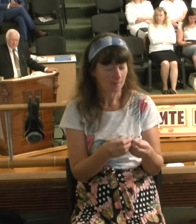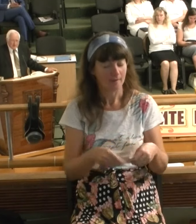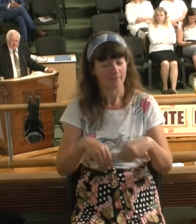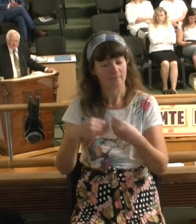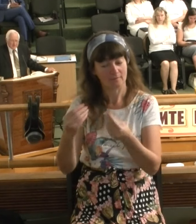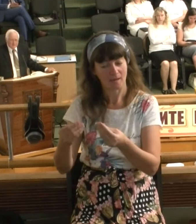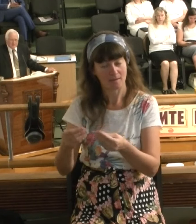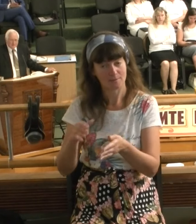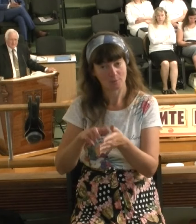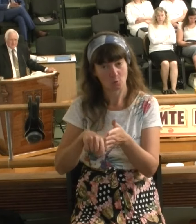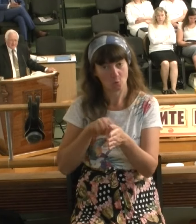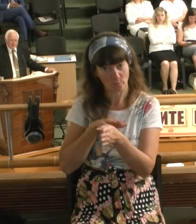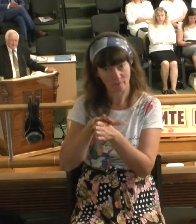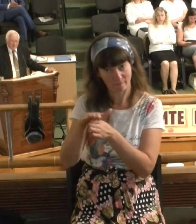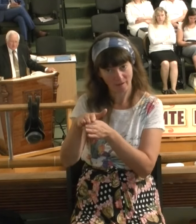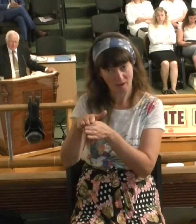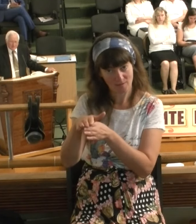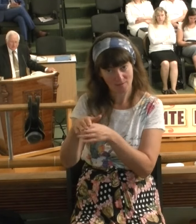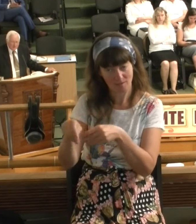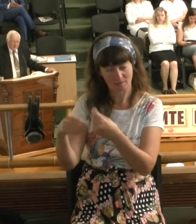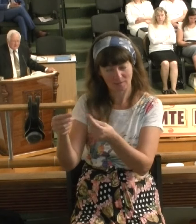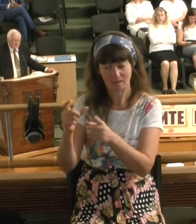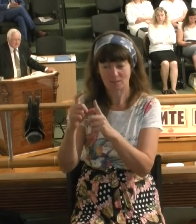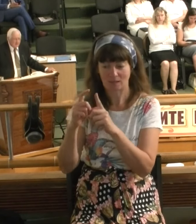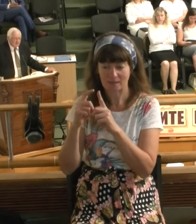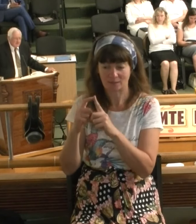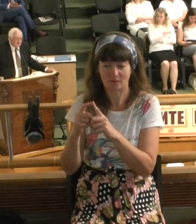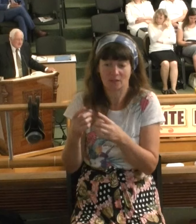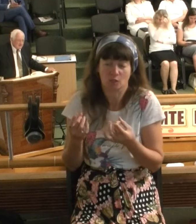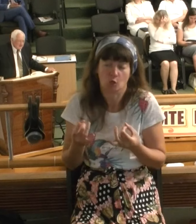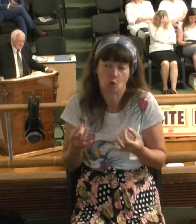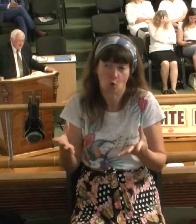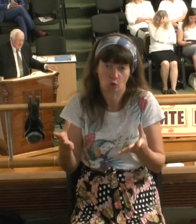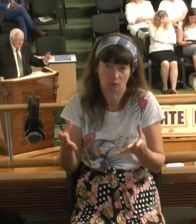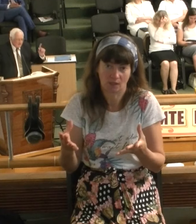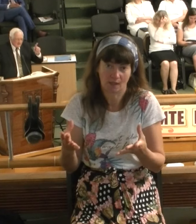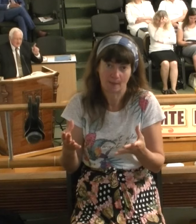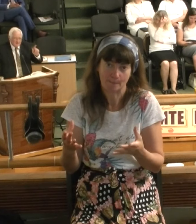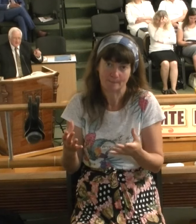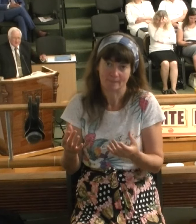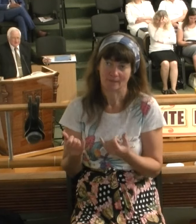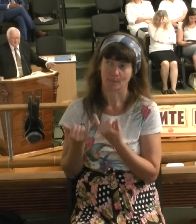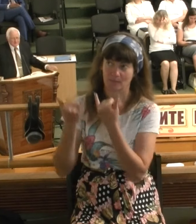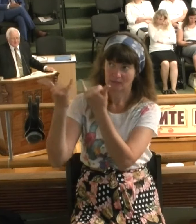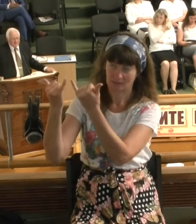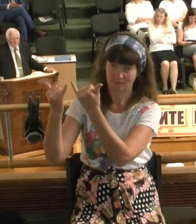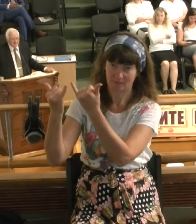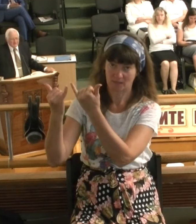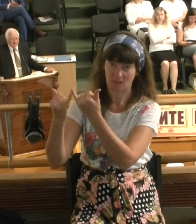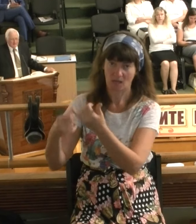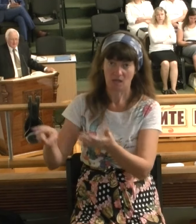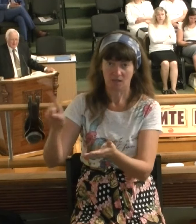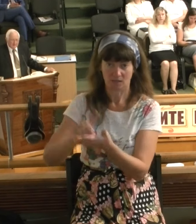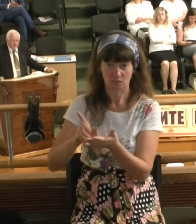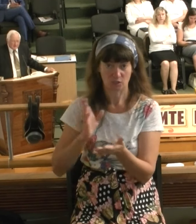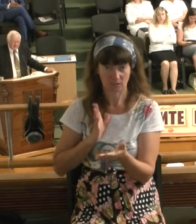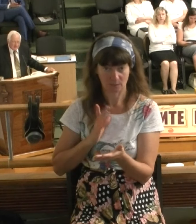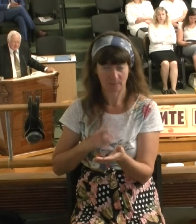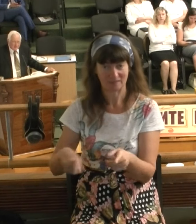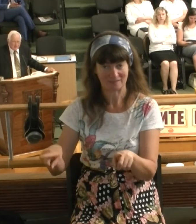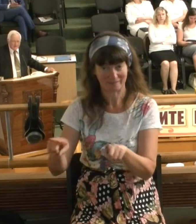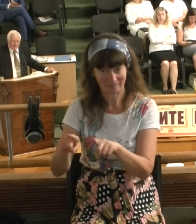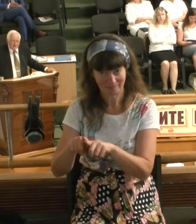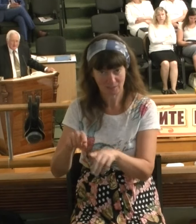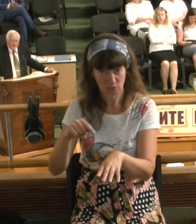дать в уповании, важно дать ответ с кротостью и благоговением. Важно же быть тем чувствованием, как во